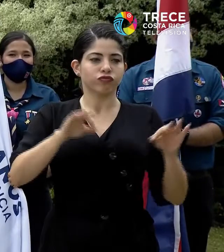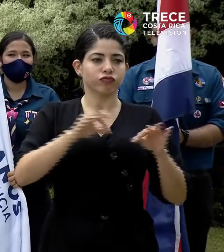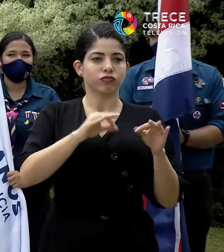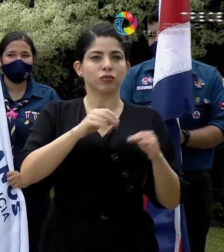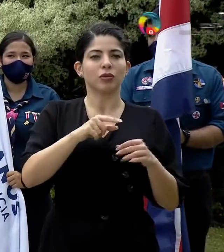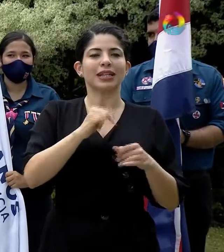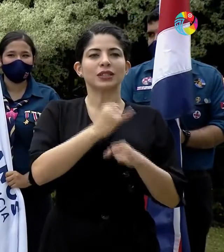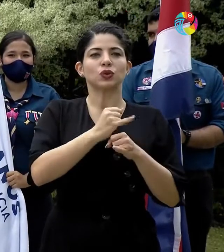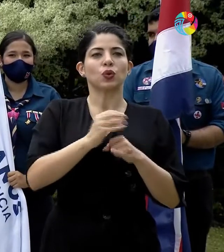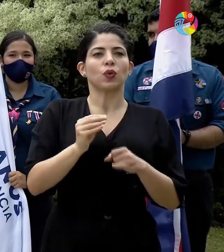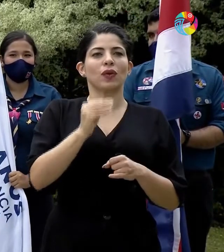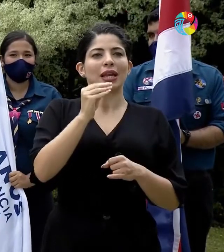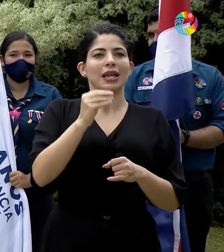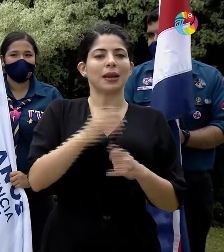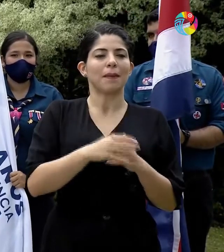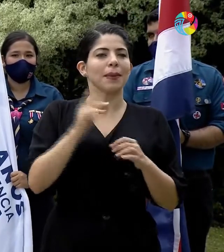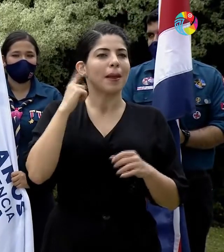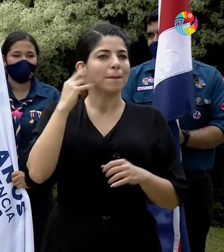Música.